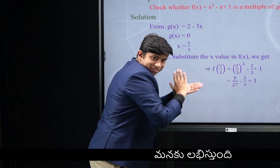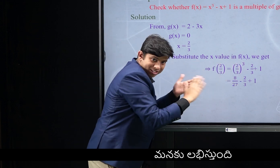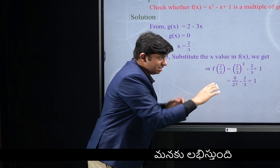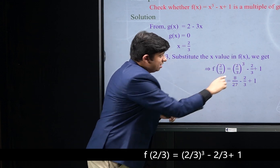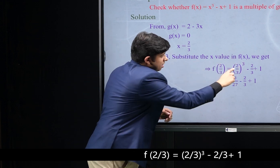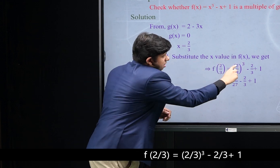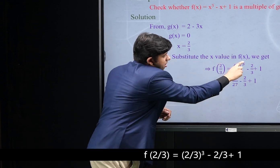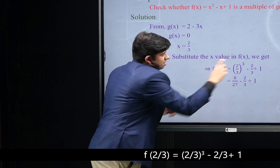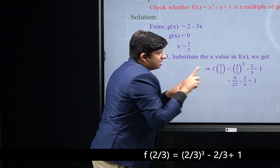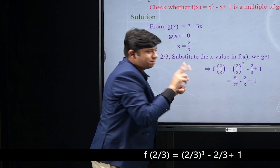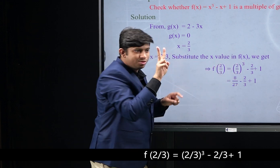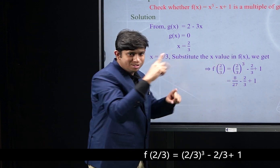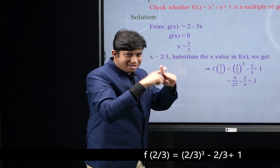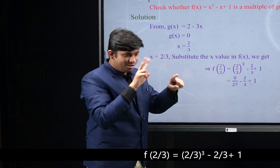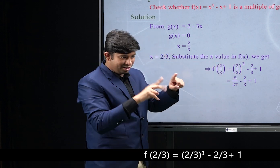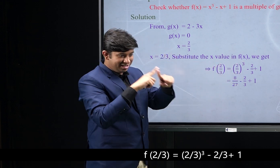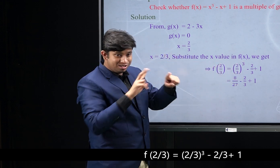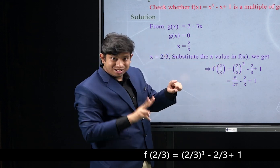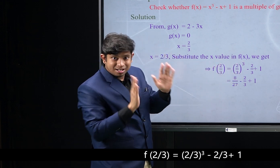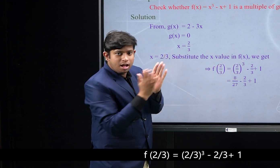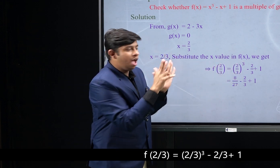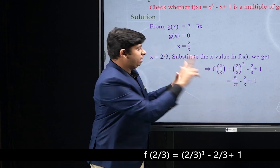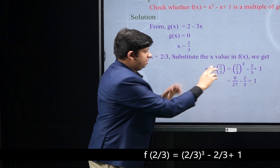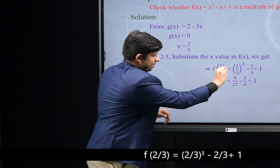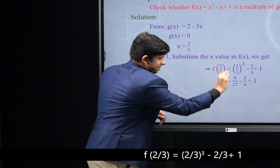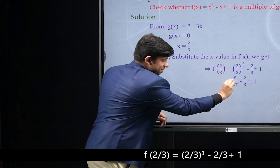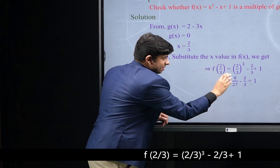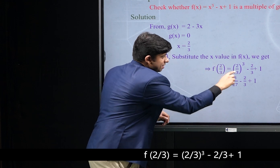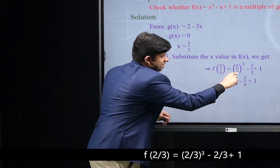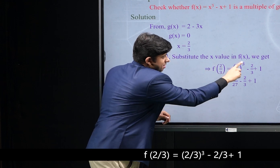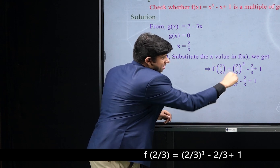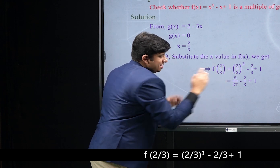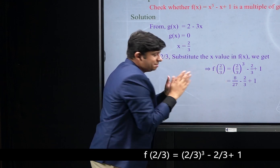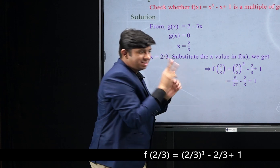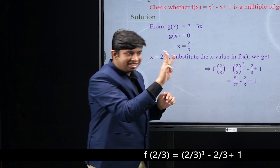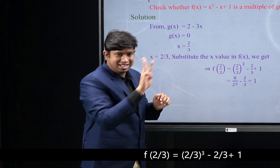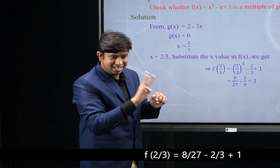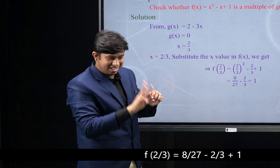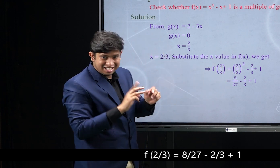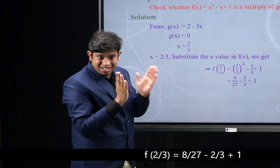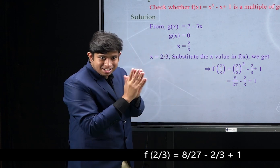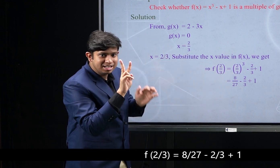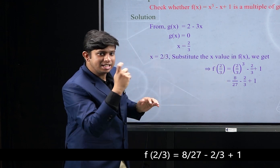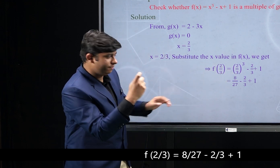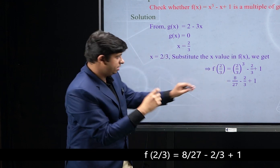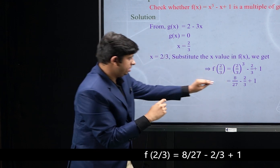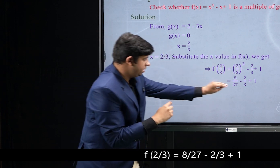మనకేమొస్తుంది? f × 2/3 = 2/3 whole cube - 2/3 + 1. f × 2/3